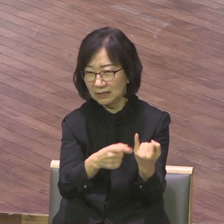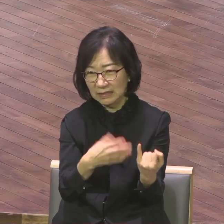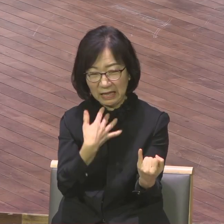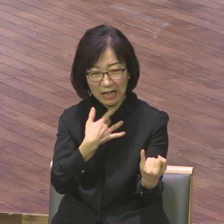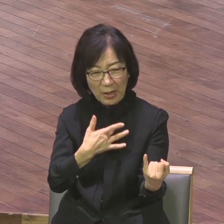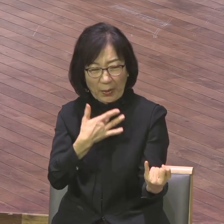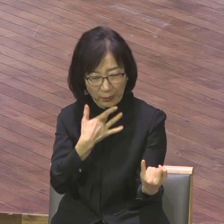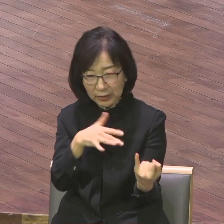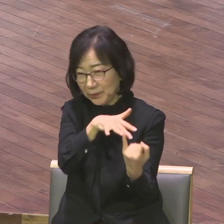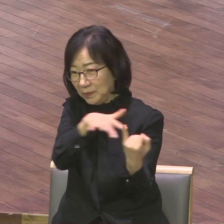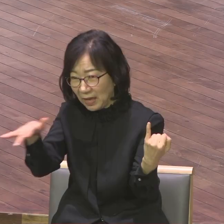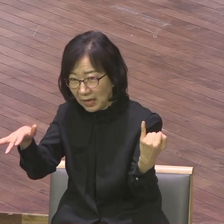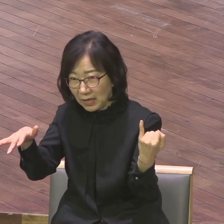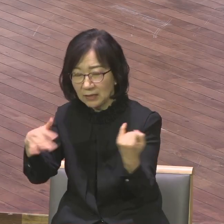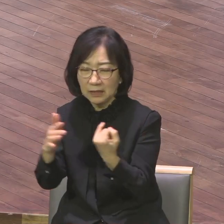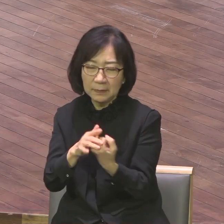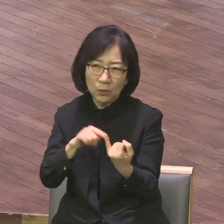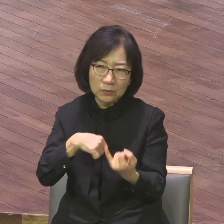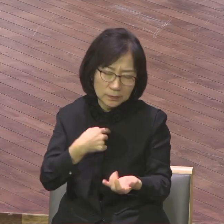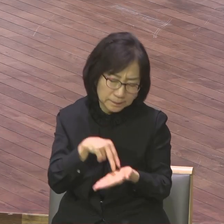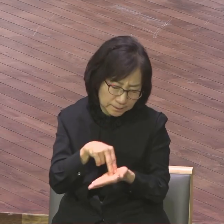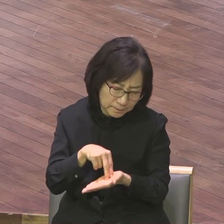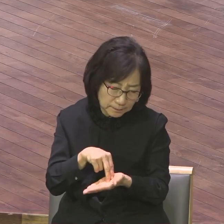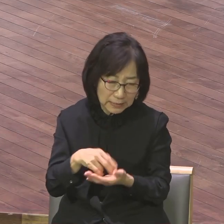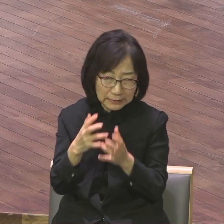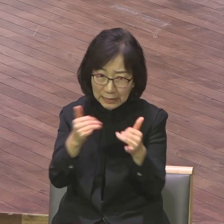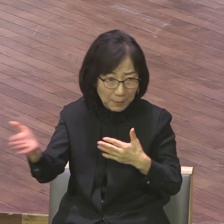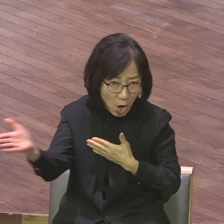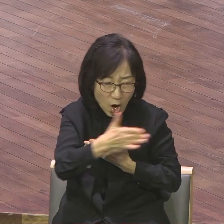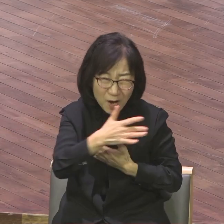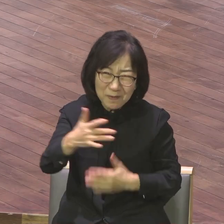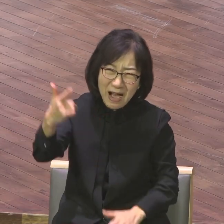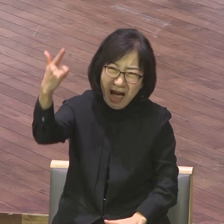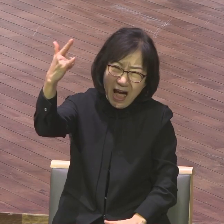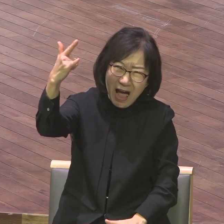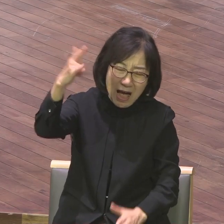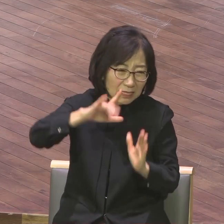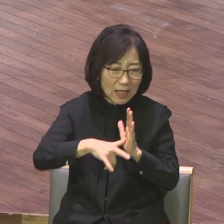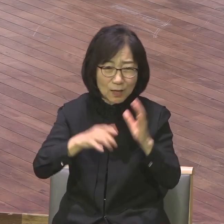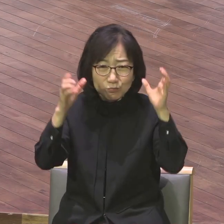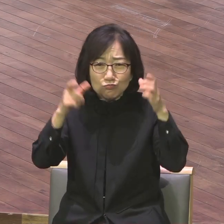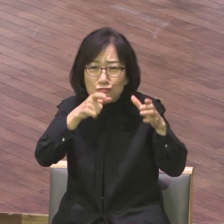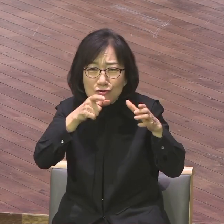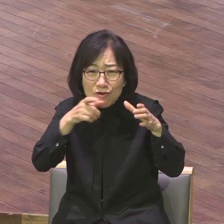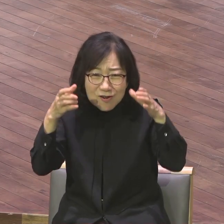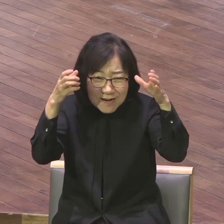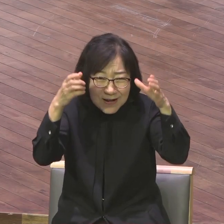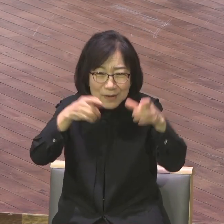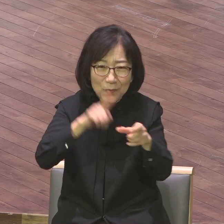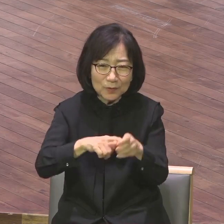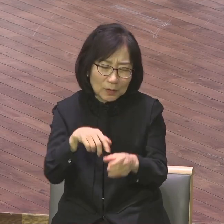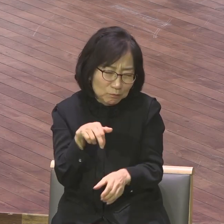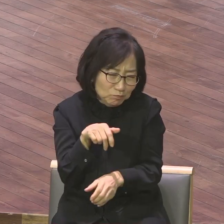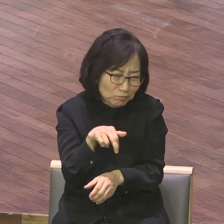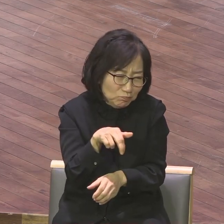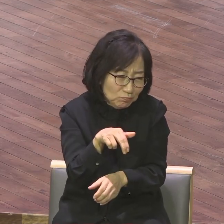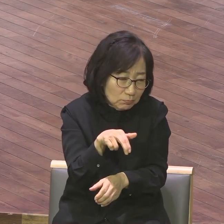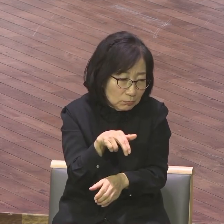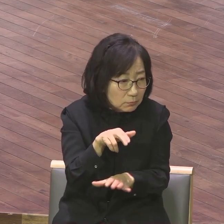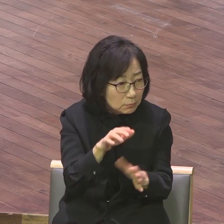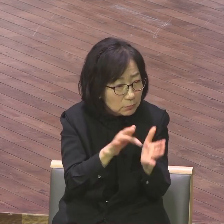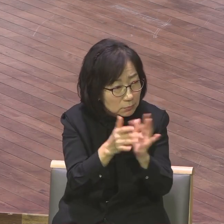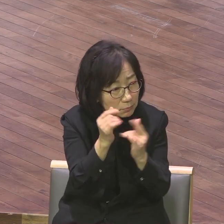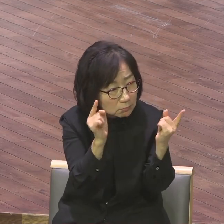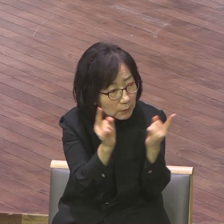왔던 이 여자. 그런데 이 여자가 그리스도를 만나고 나서 뭐라 했습니까?